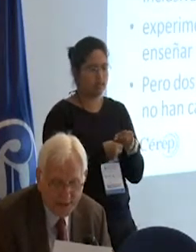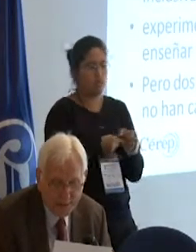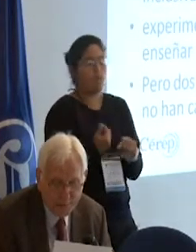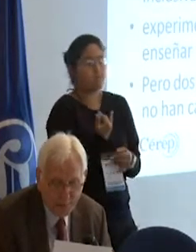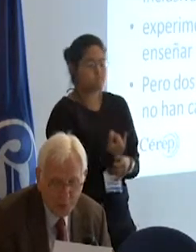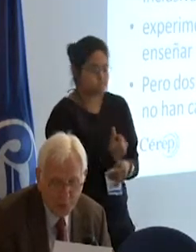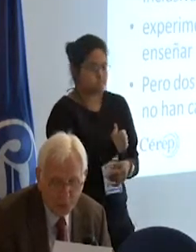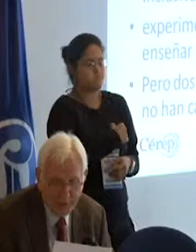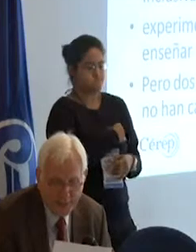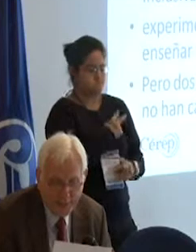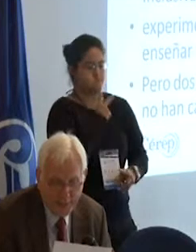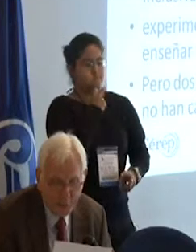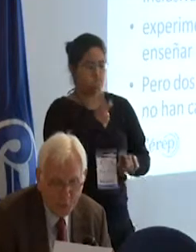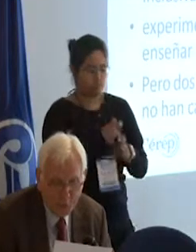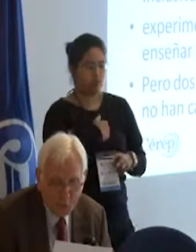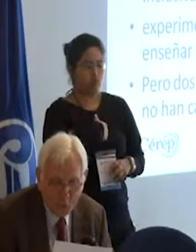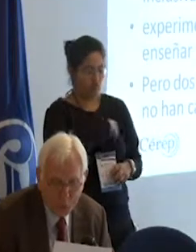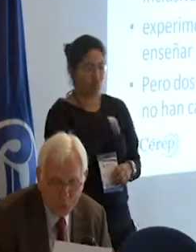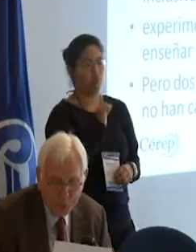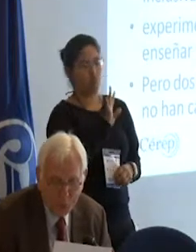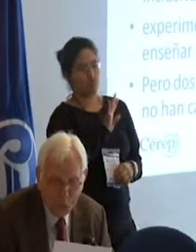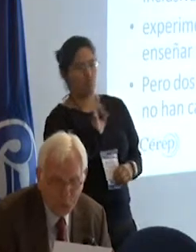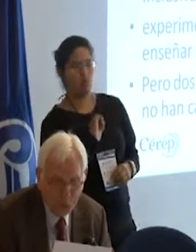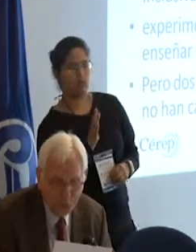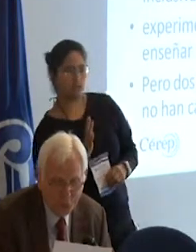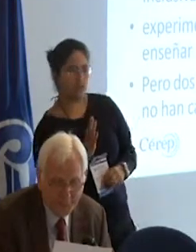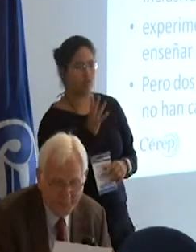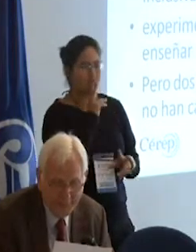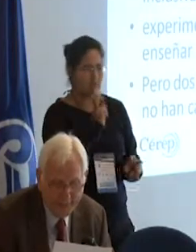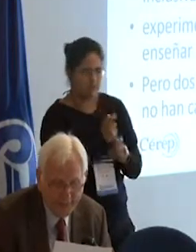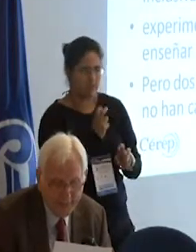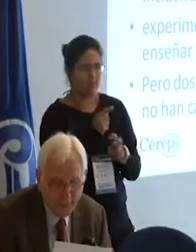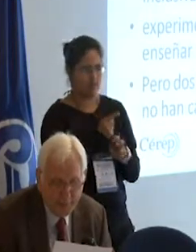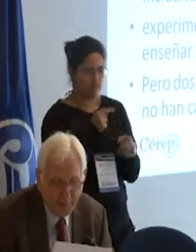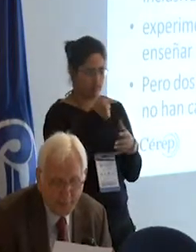No son ellos quienes tienen más dificultades. Tengo 4 o 5 dificultades para quienes,